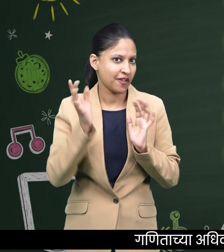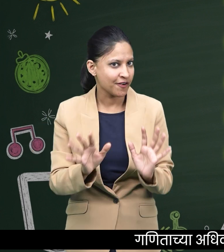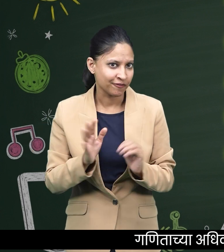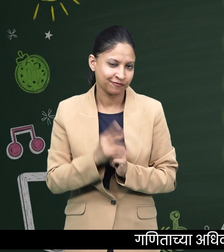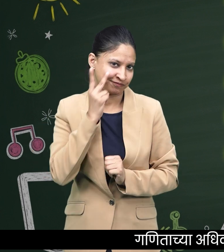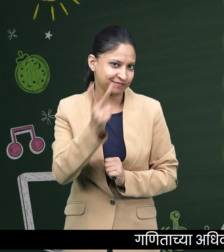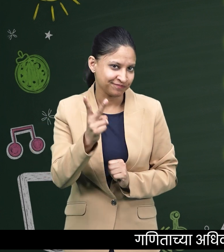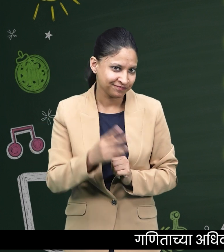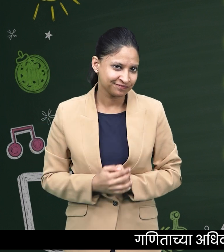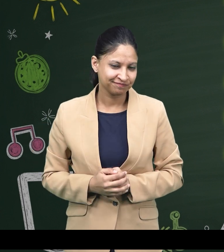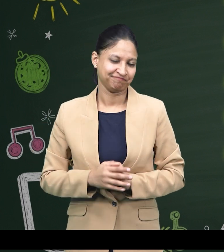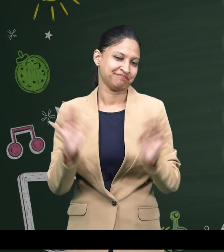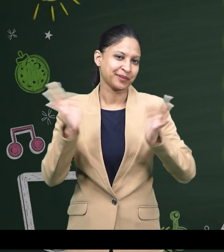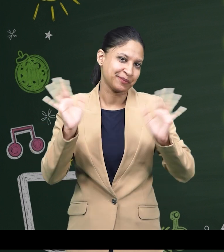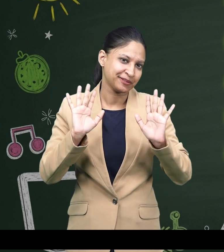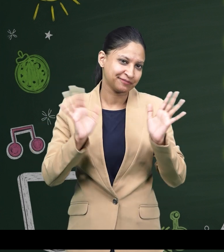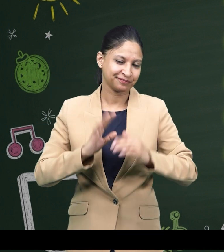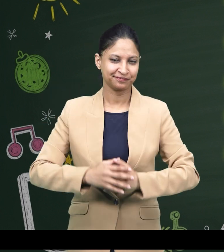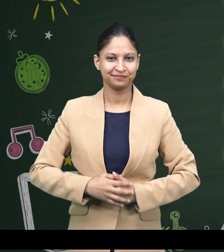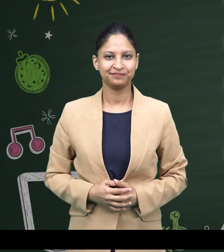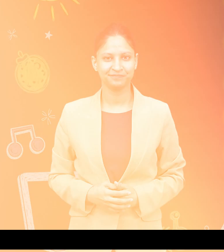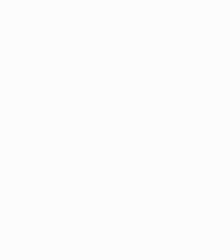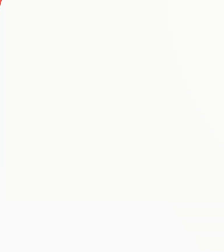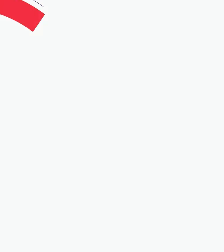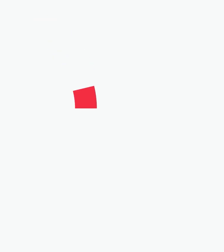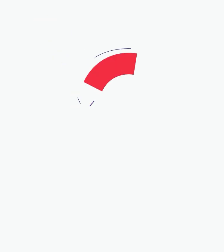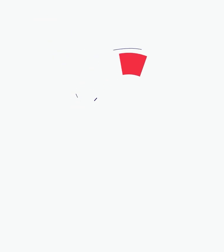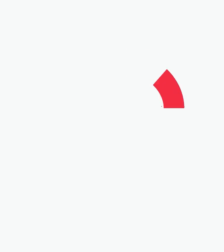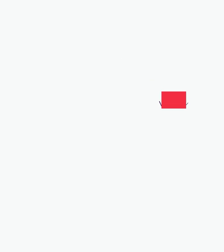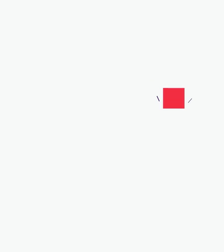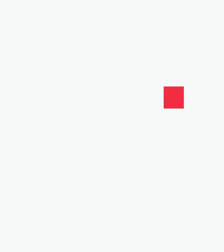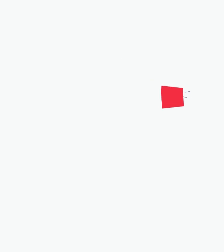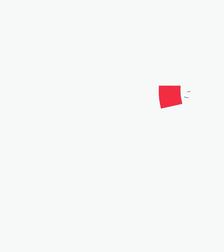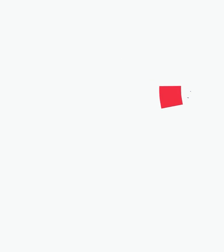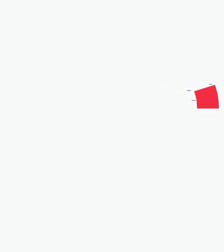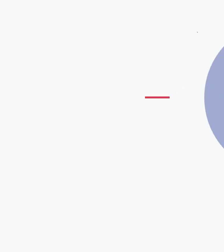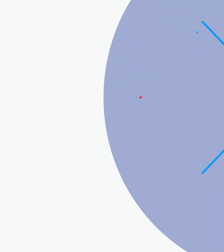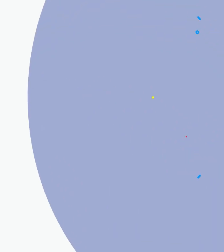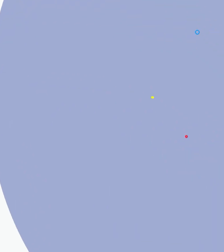बाय बाय.